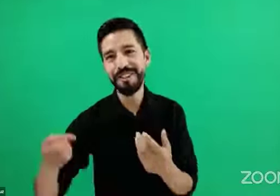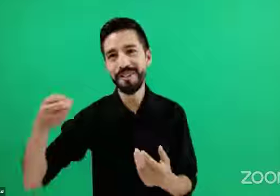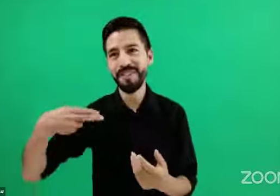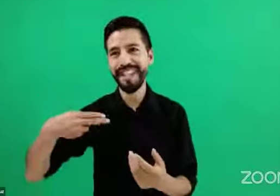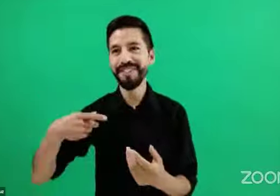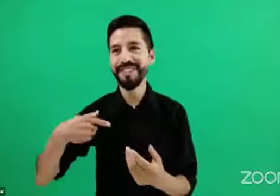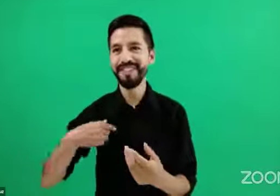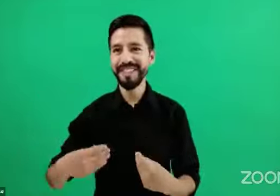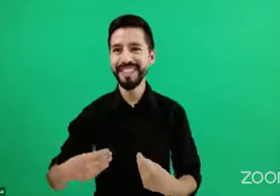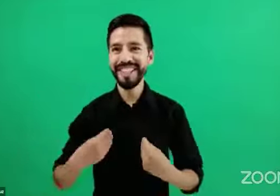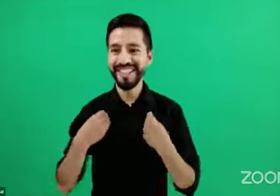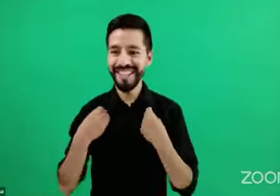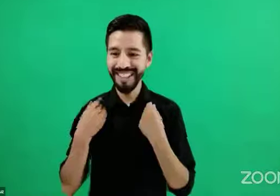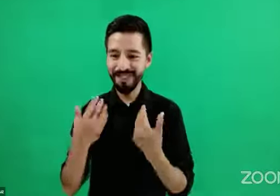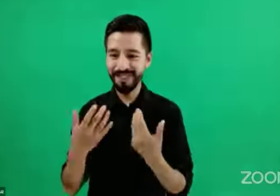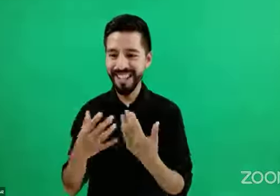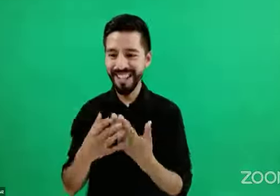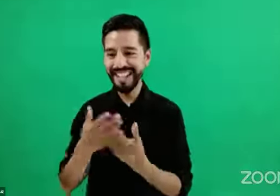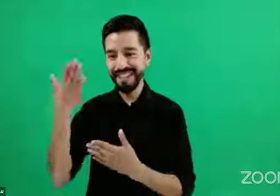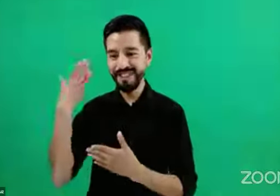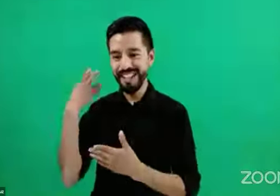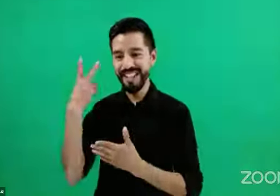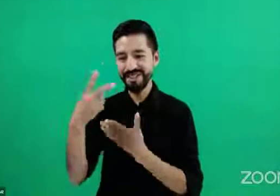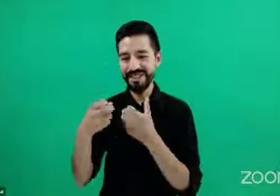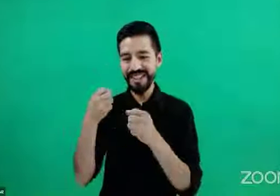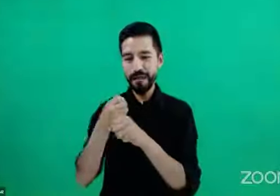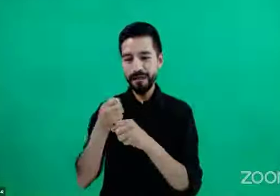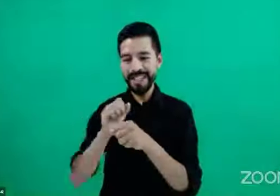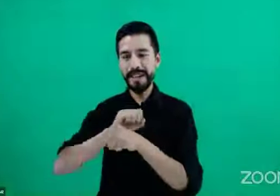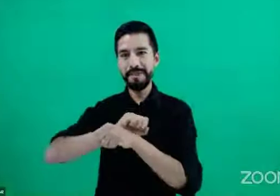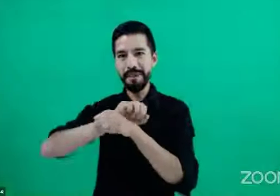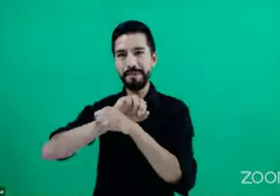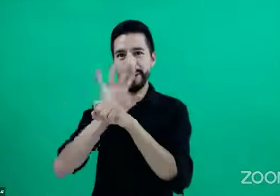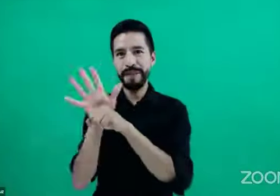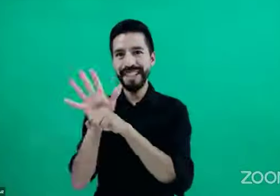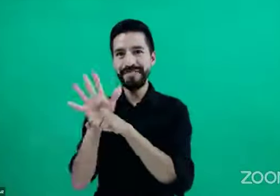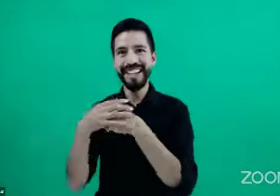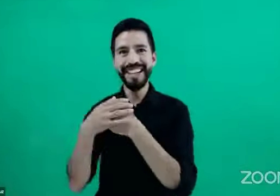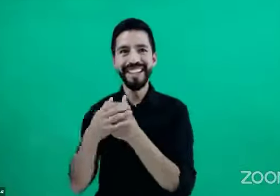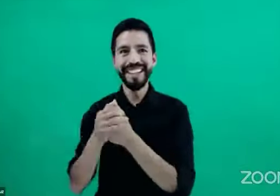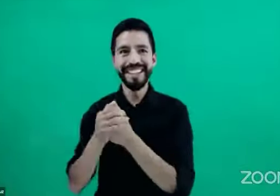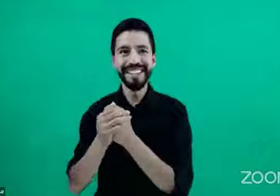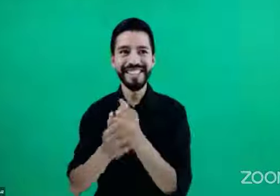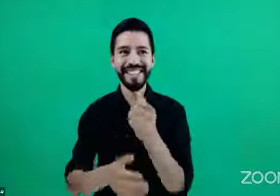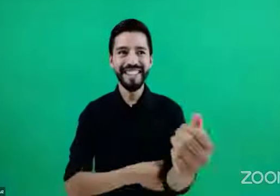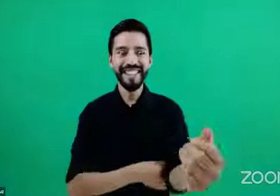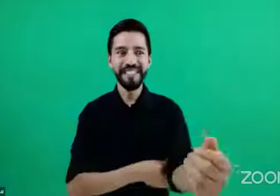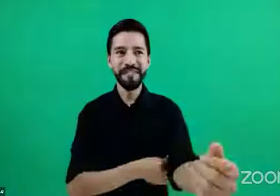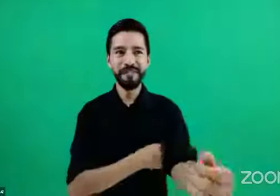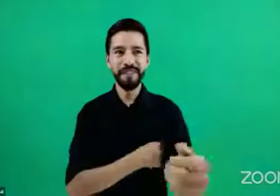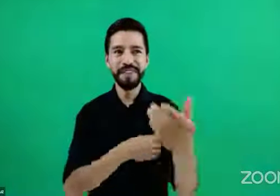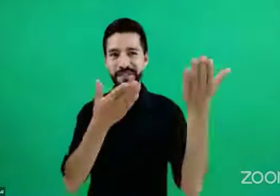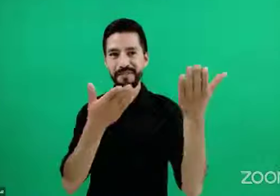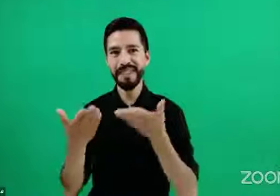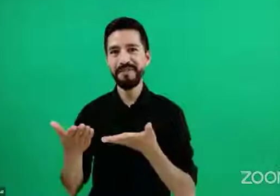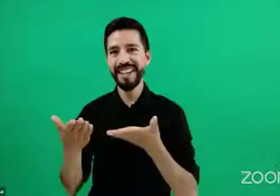tengo el privilegio de vivir en un lugar. Hace 2 años, precisamente por la pandemia, me vine para acá